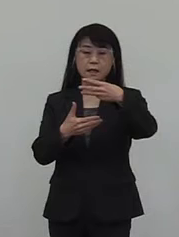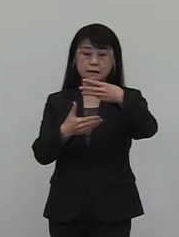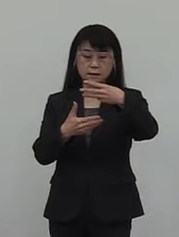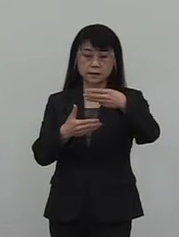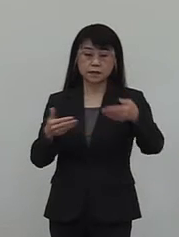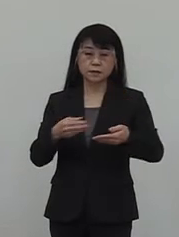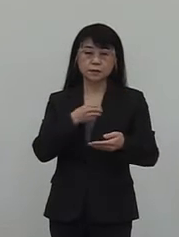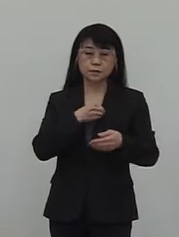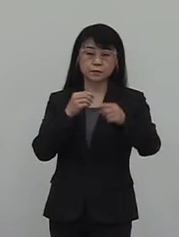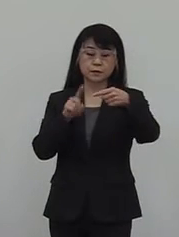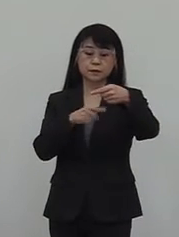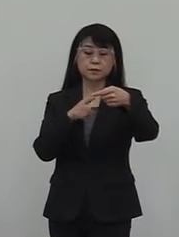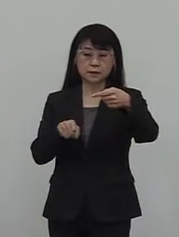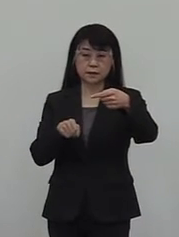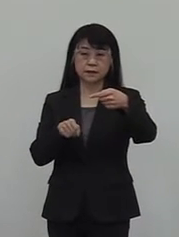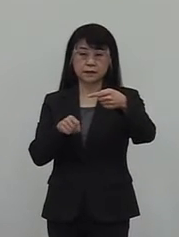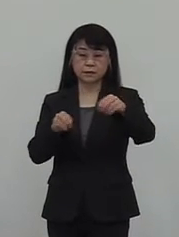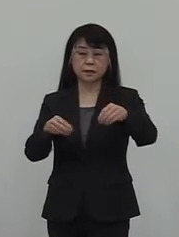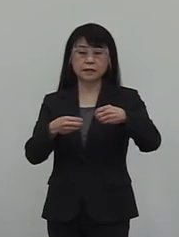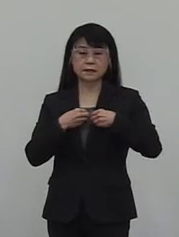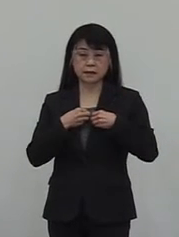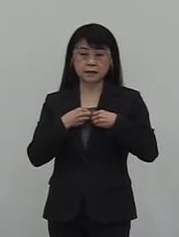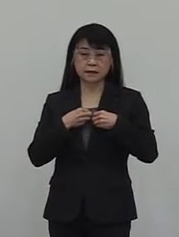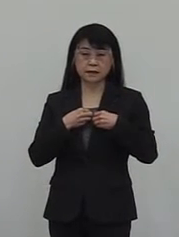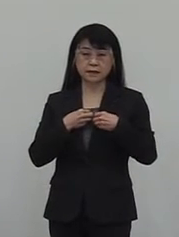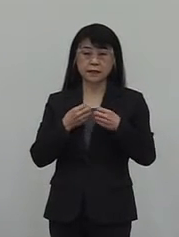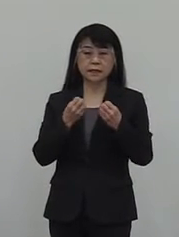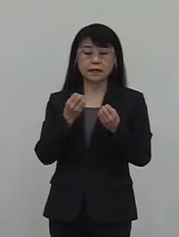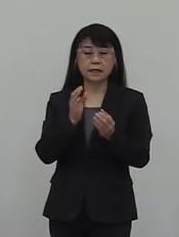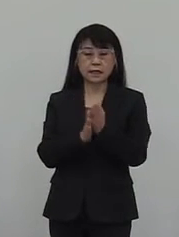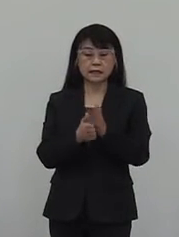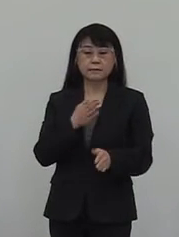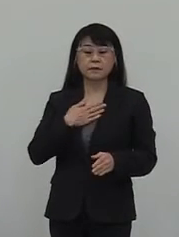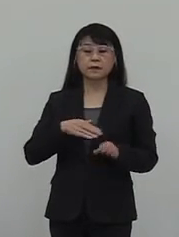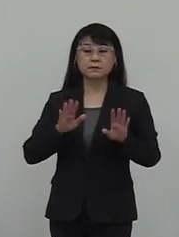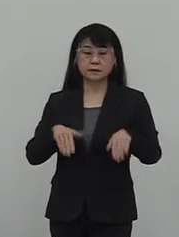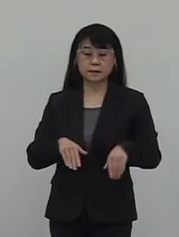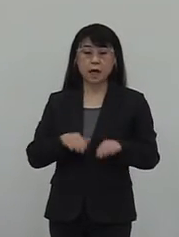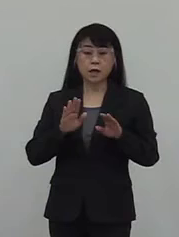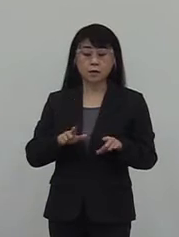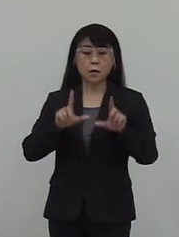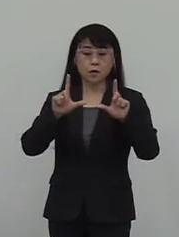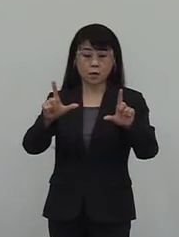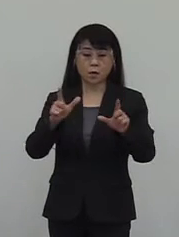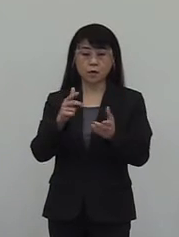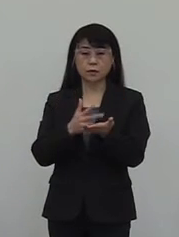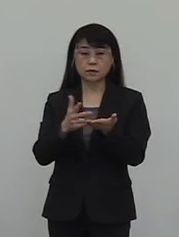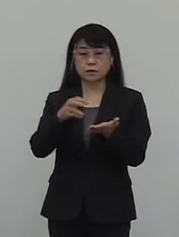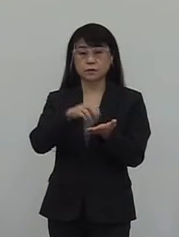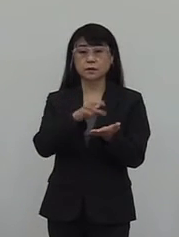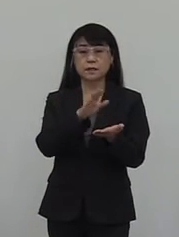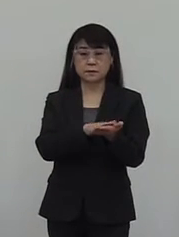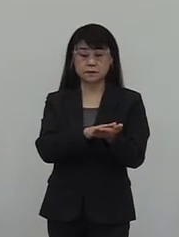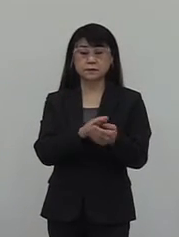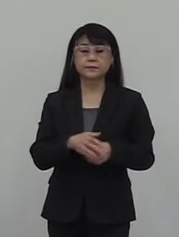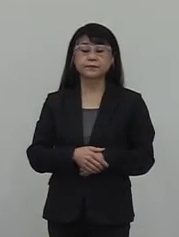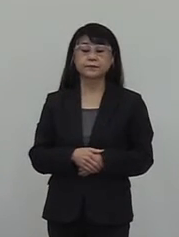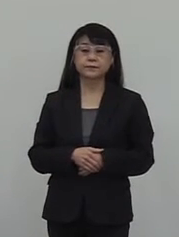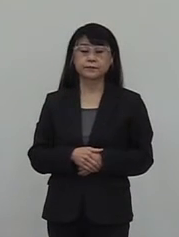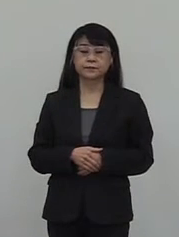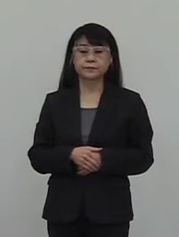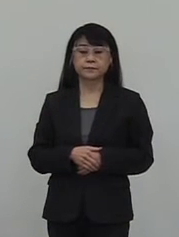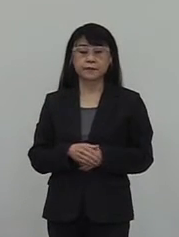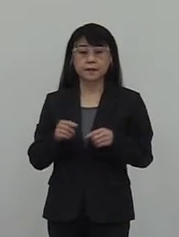して職員1名がさらに陽性を判明いたしました。こちら本日公表の資料になります。資料